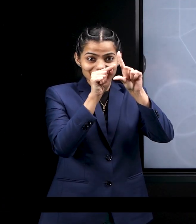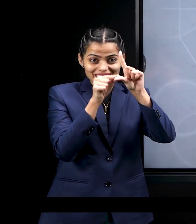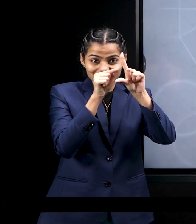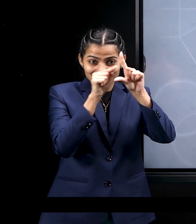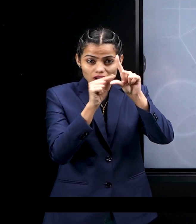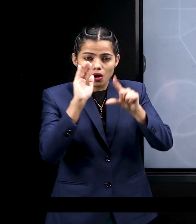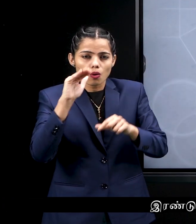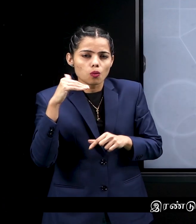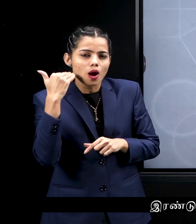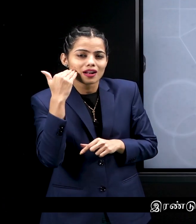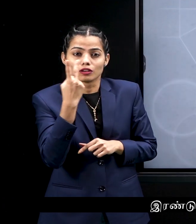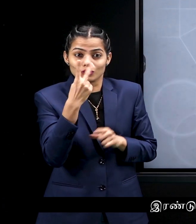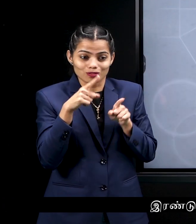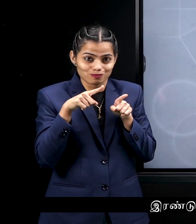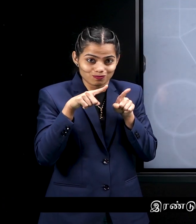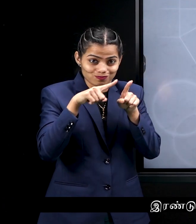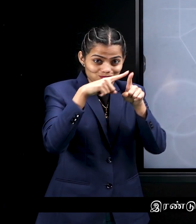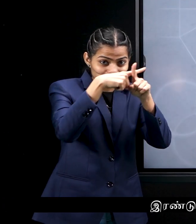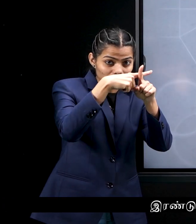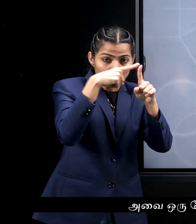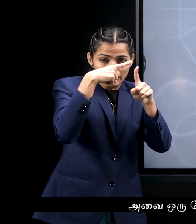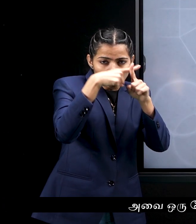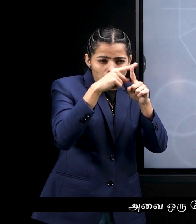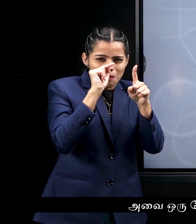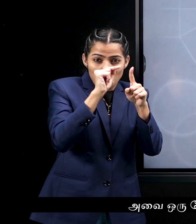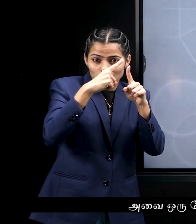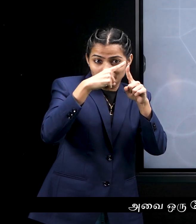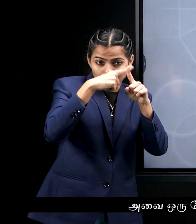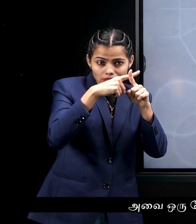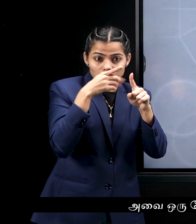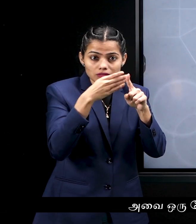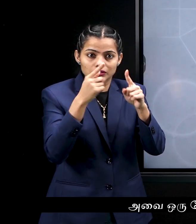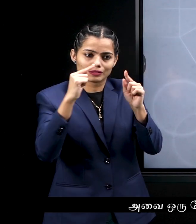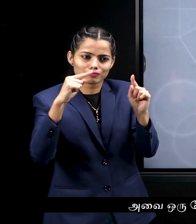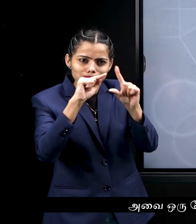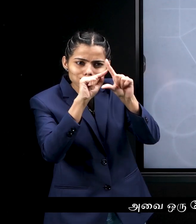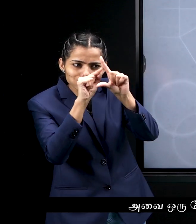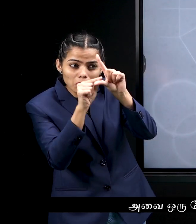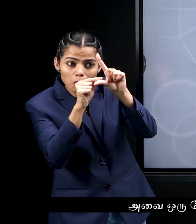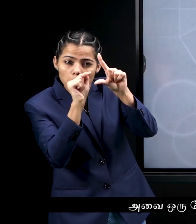கோணங்கள். இரண்டு கதிர்கள் ஒரு புள்ளியில் வெட்டும்போது அவை ஒரு கோணத்தை உருவாக்குகின்றன.